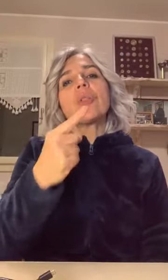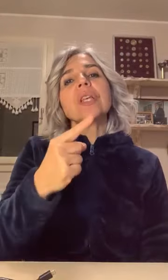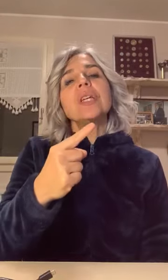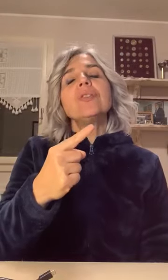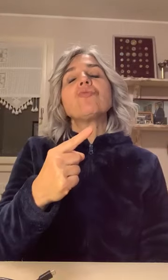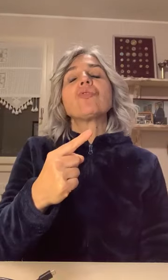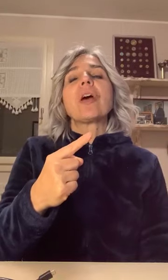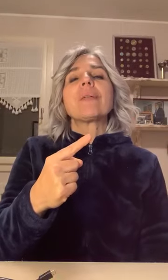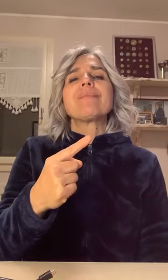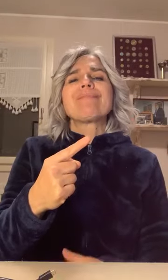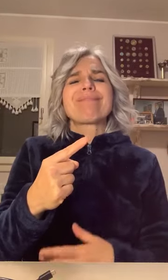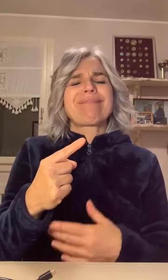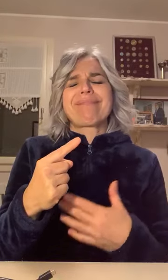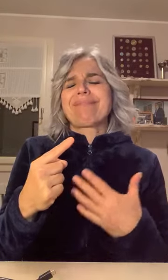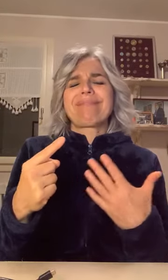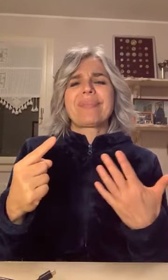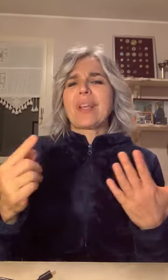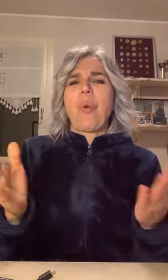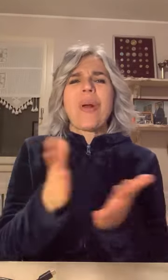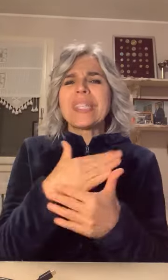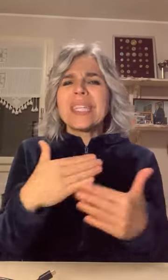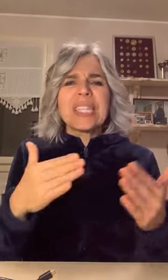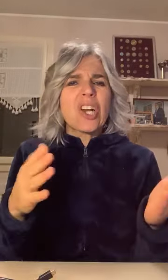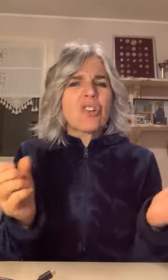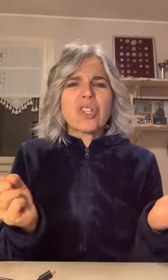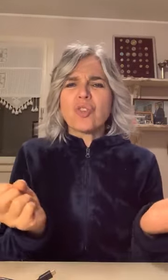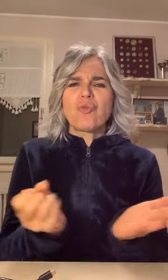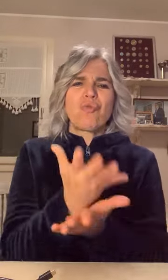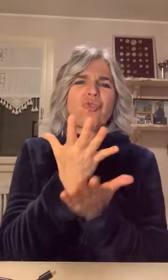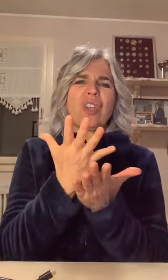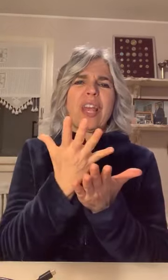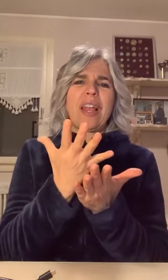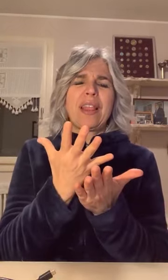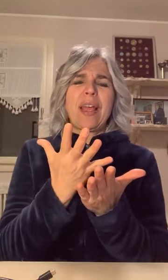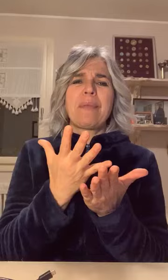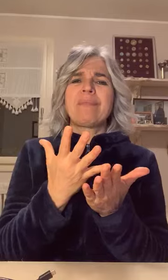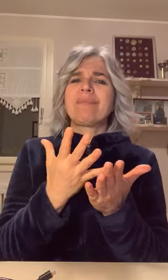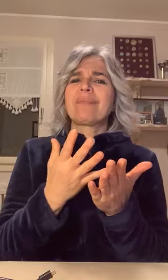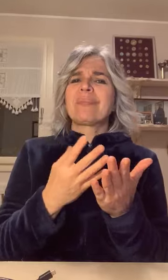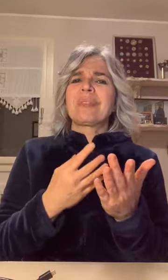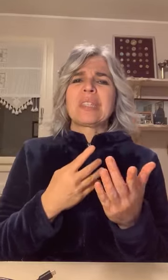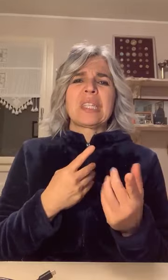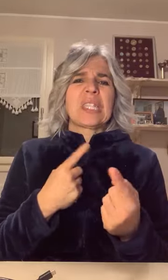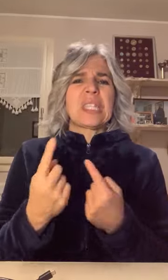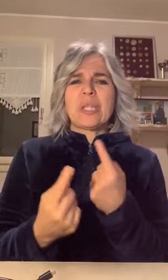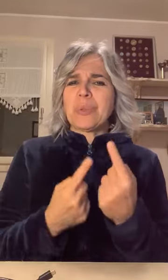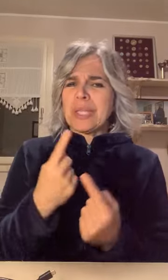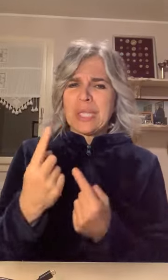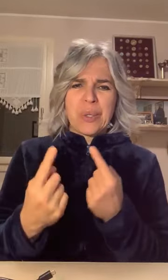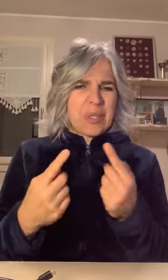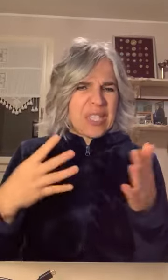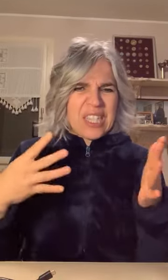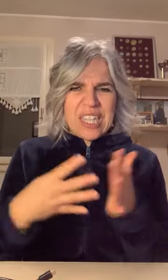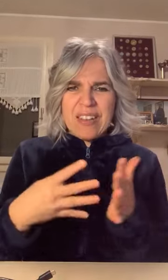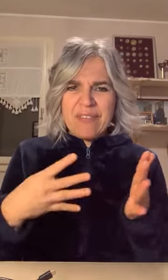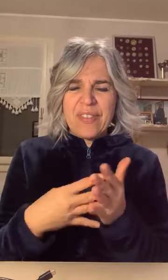vicino a voi. E allora posso passare nei momenti difficili, posso passare, come dice il Salmo 23, questo Salmo